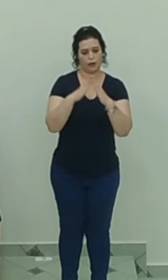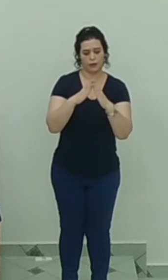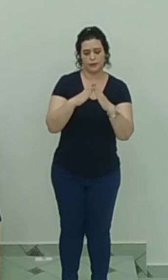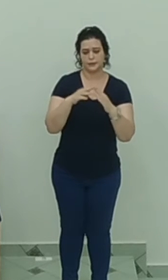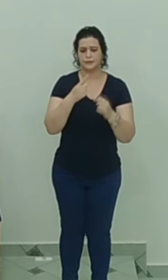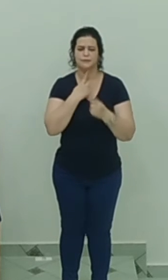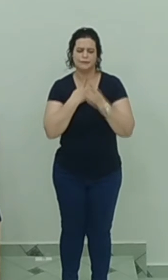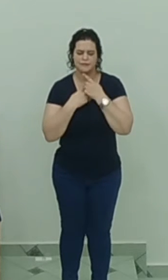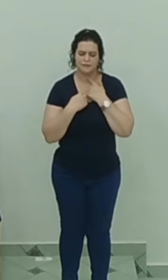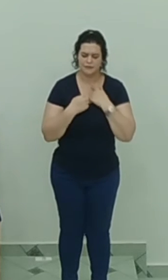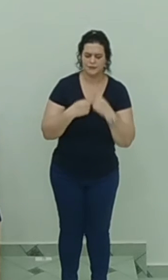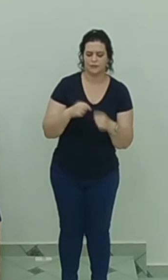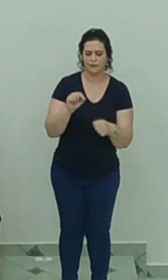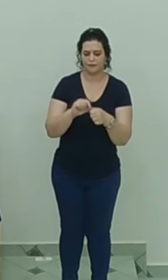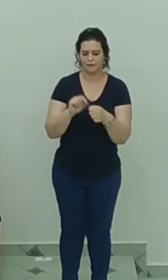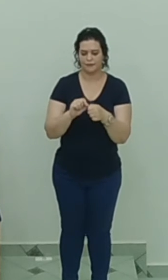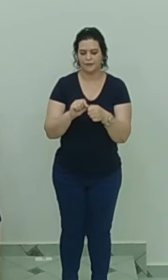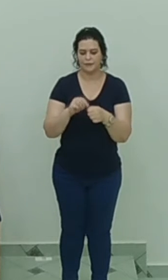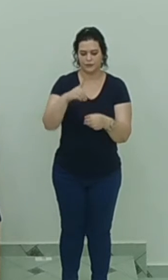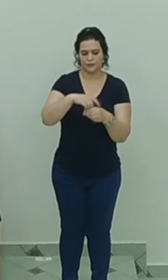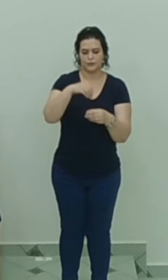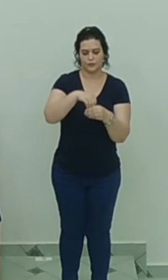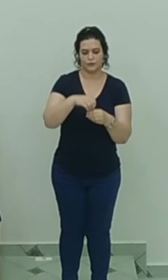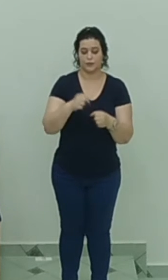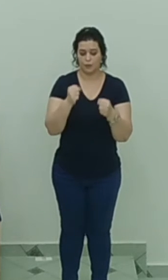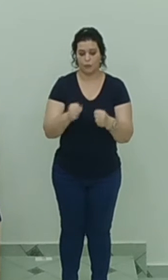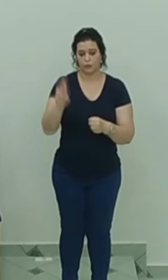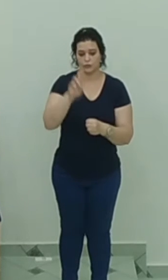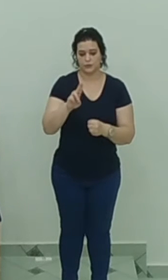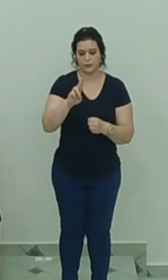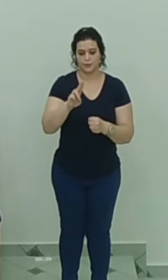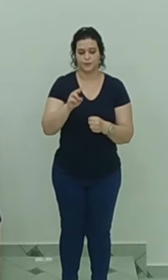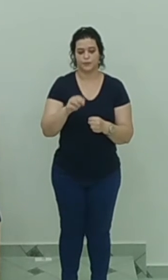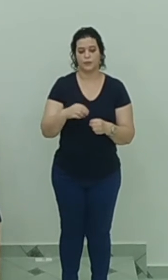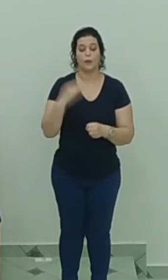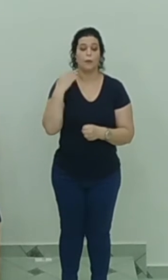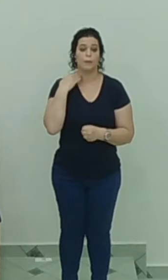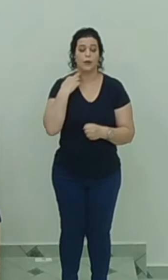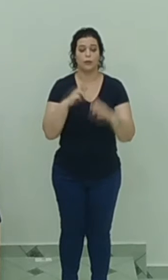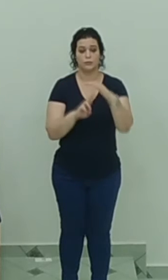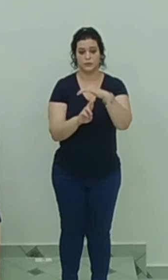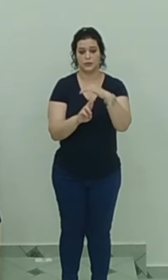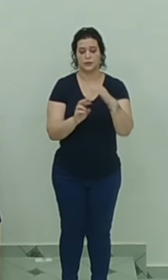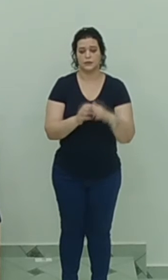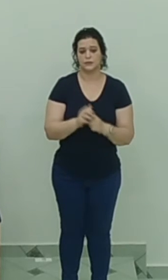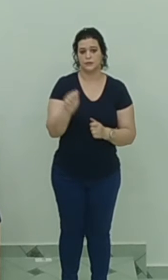sua participação, podem utilizar o Banco Bradesco, agência